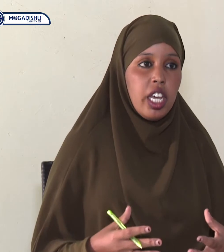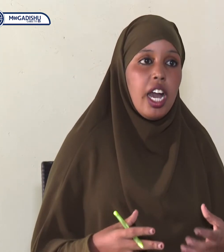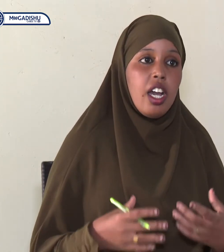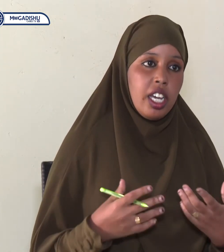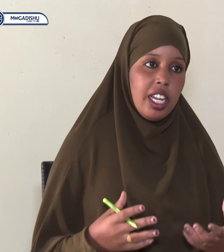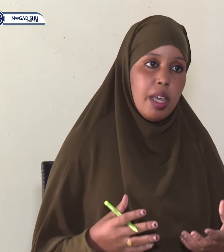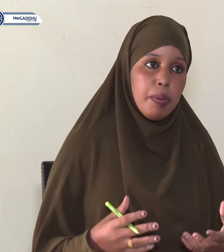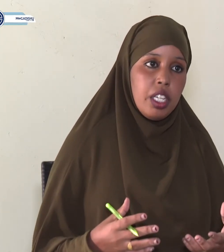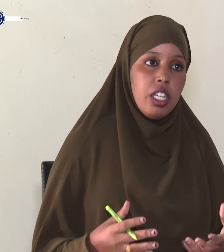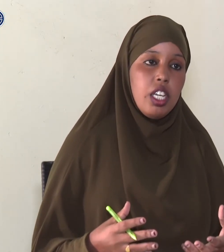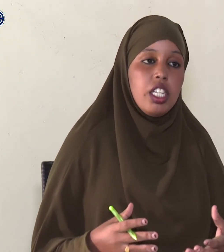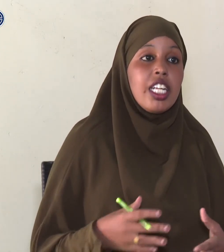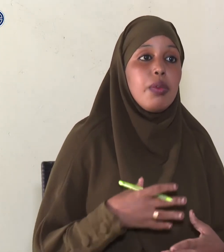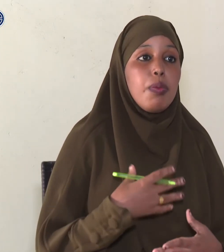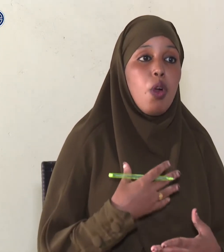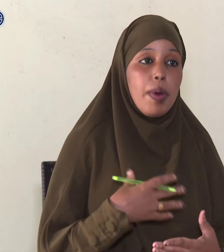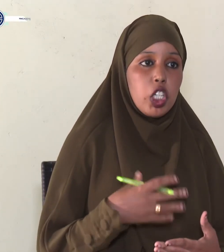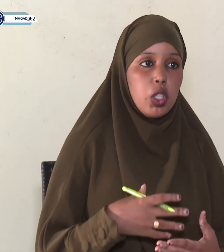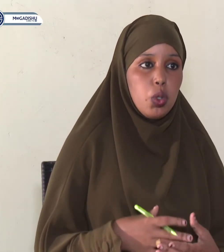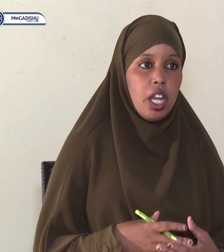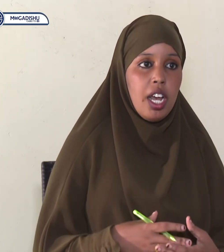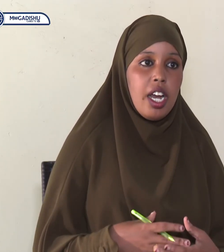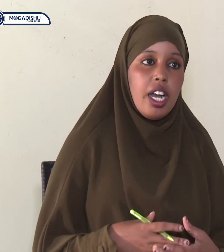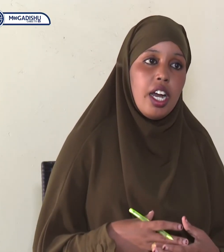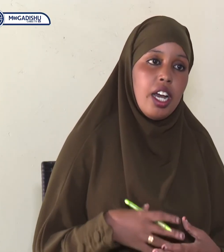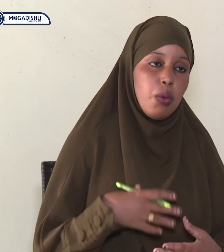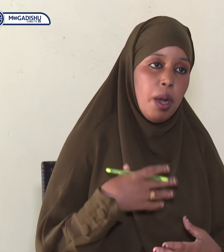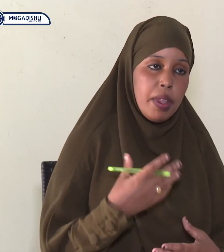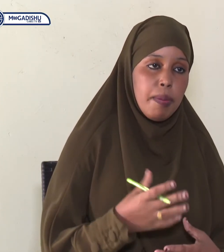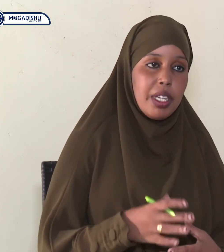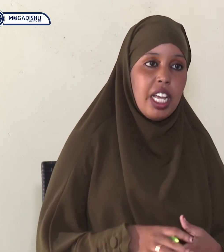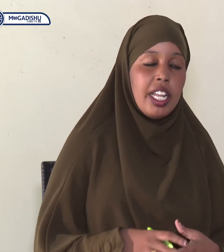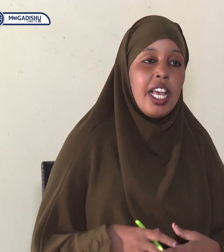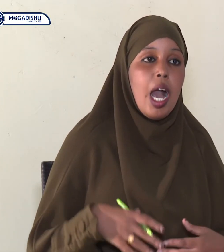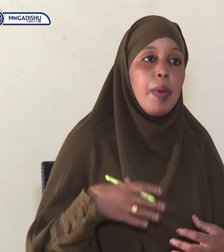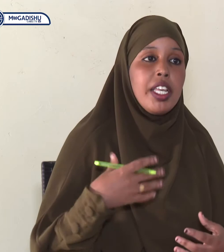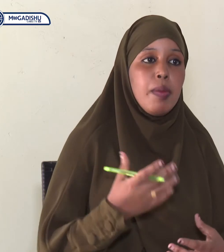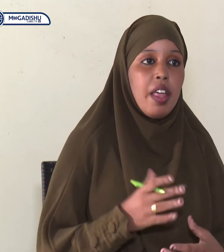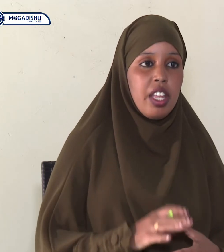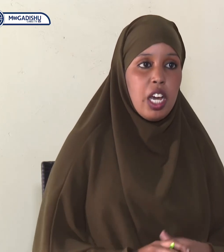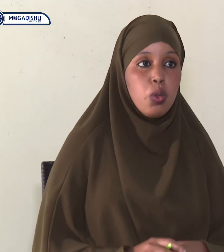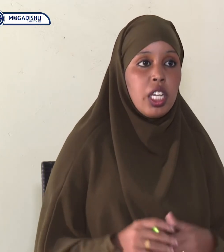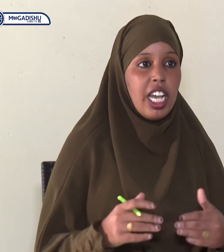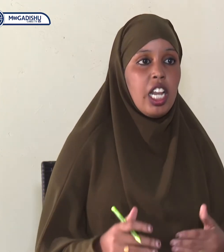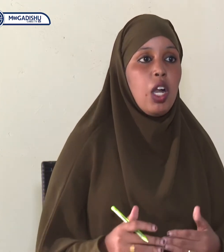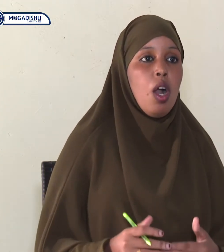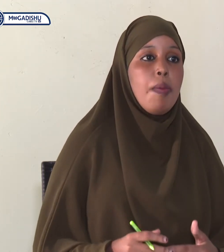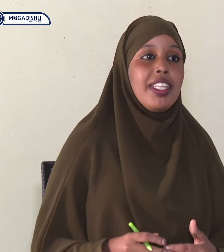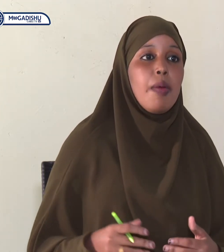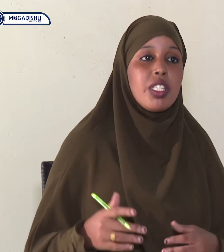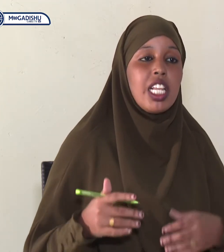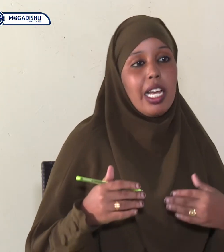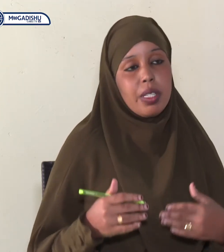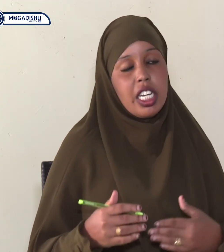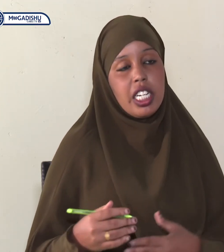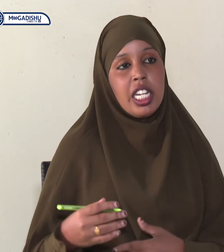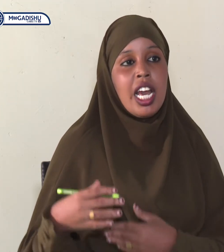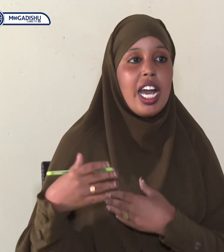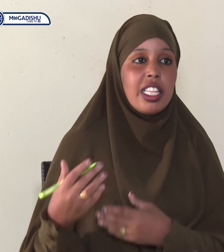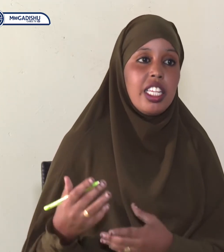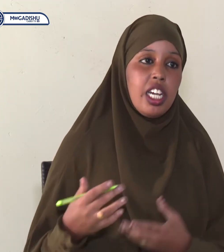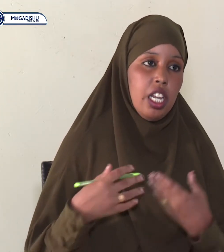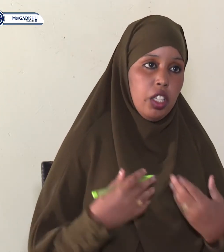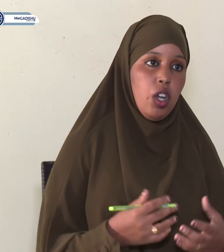nololeed ay ka reebtay inay waxbarashadooda ay wax badan bartaan ama ay imaadaan xarunta gaarka u ah maadaama aysan la qabsan